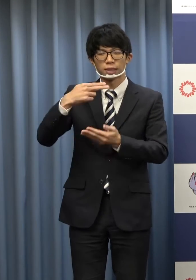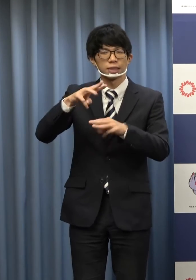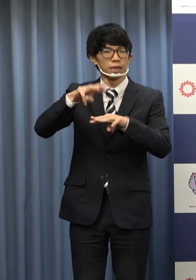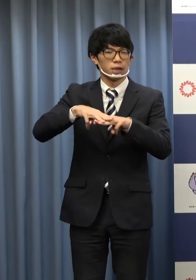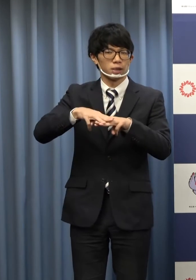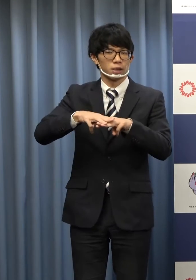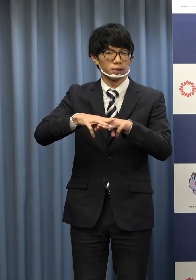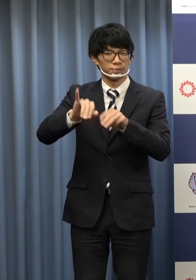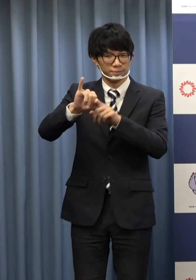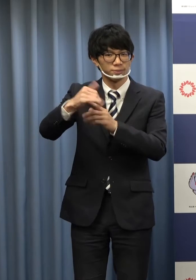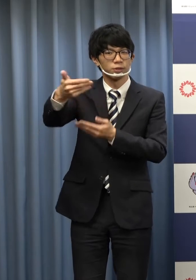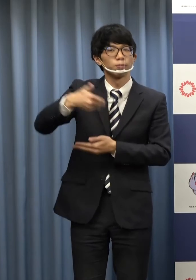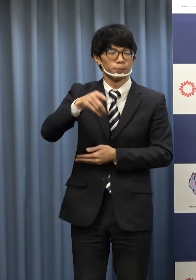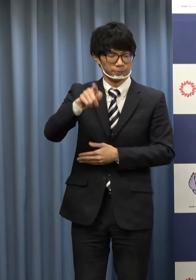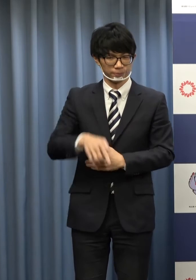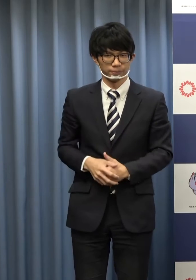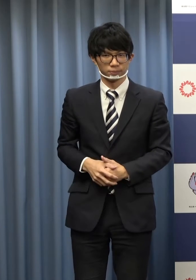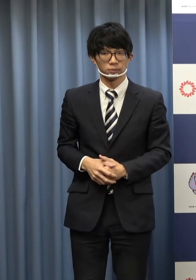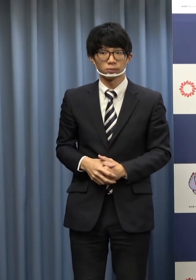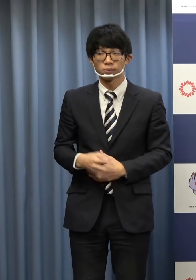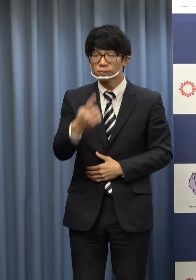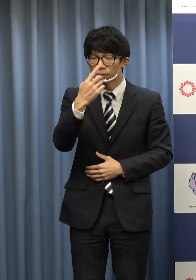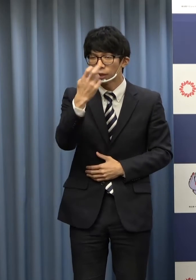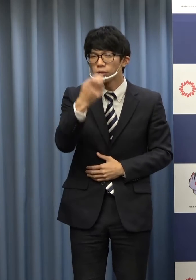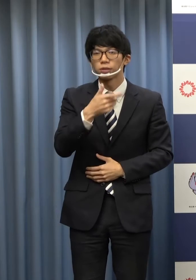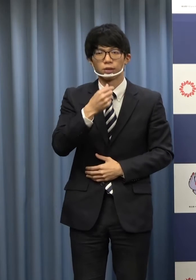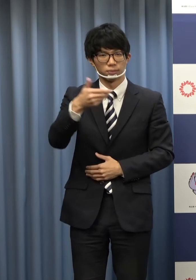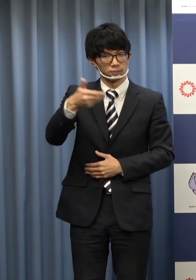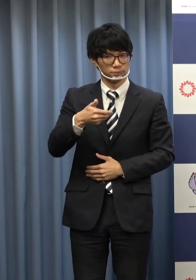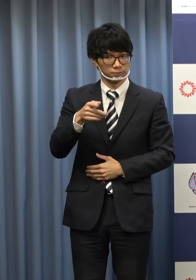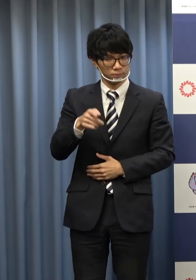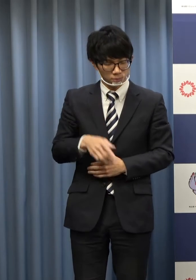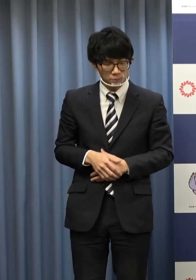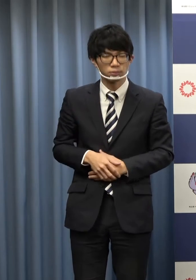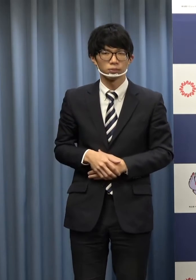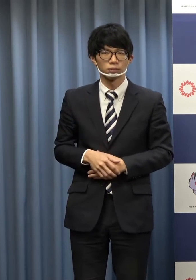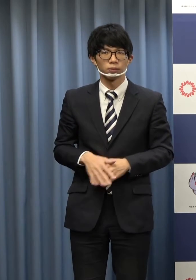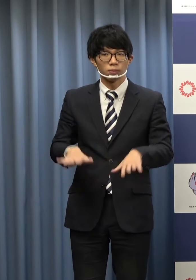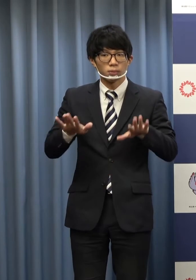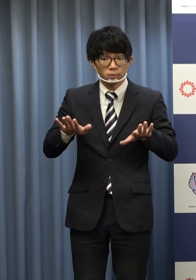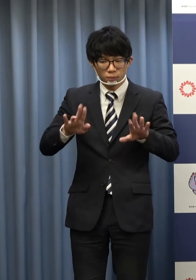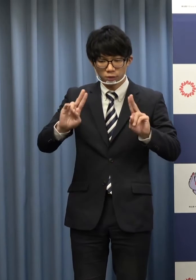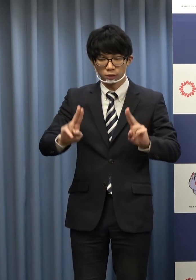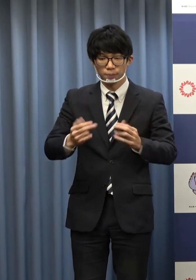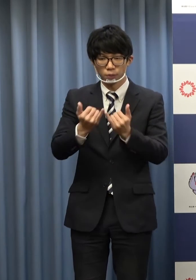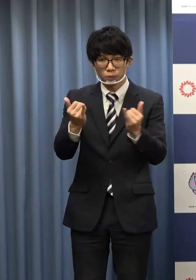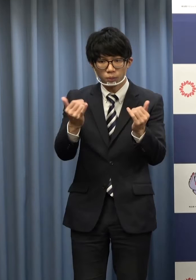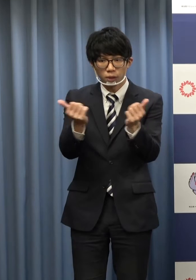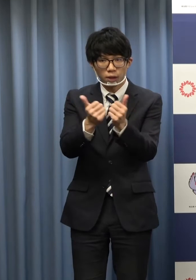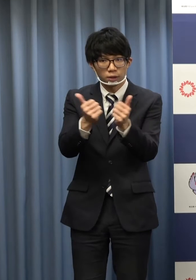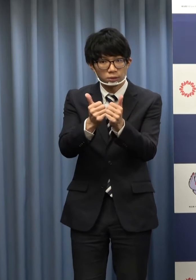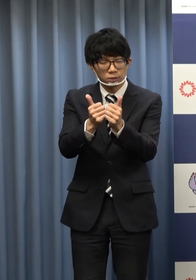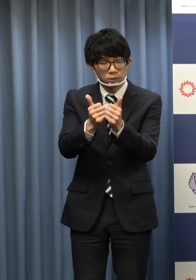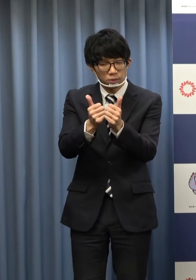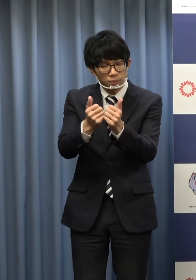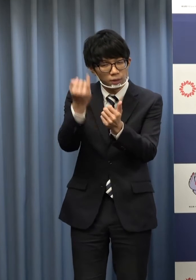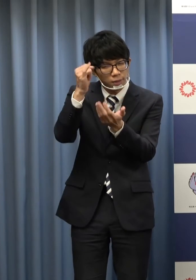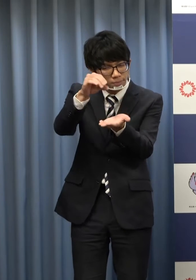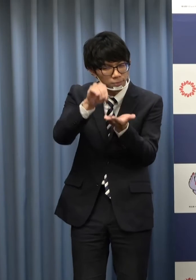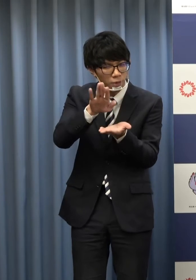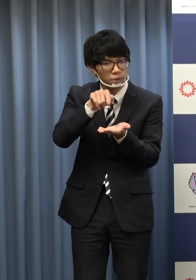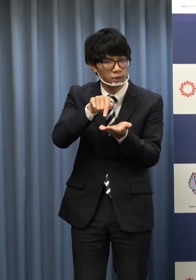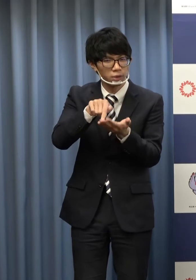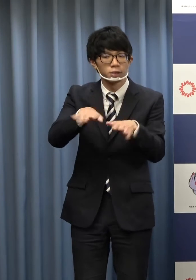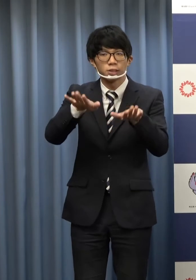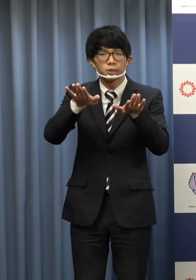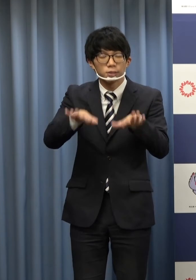まず、確認なんですけれども、今回の専門家会議の意見にもありましたように、